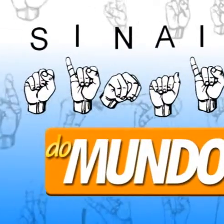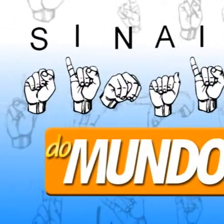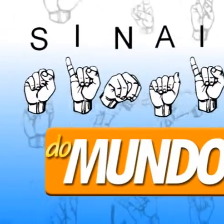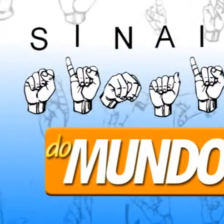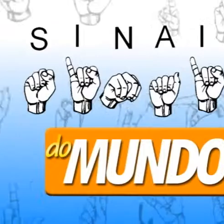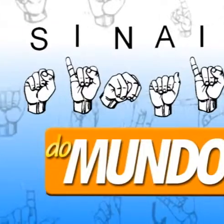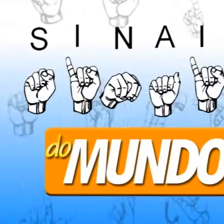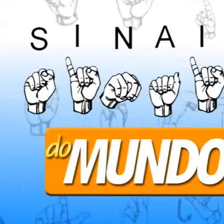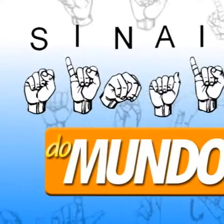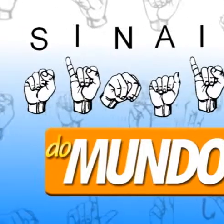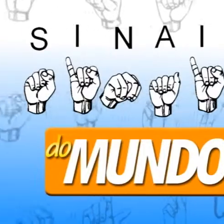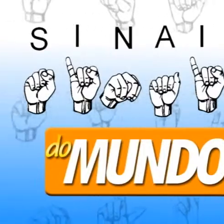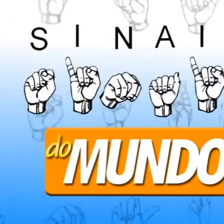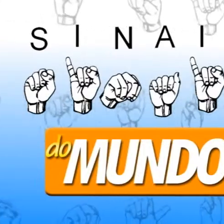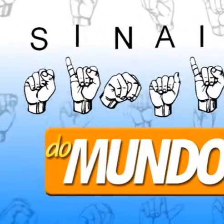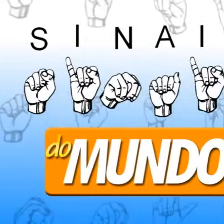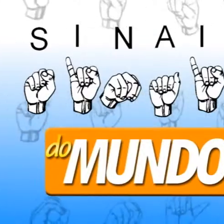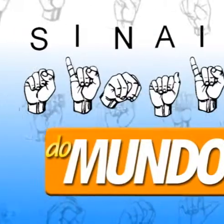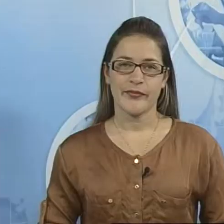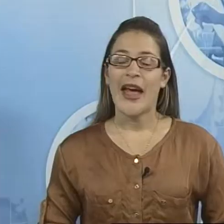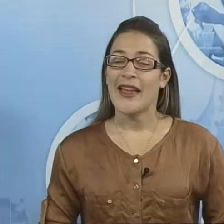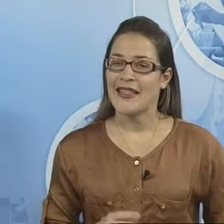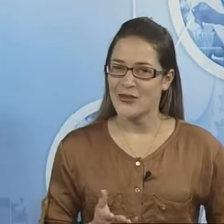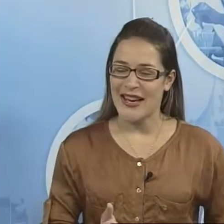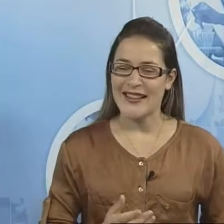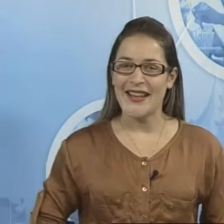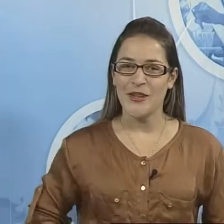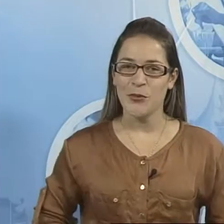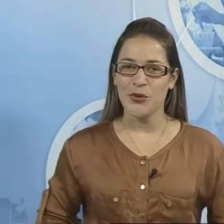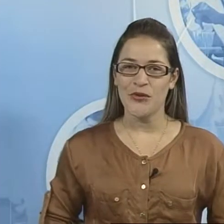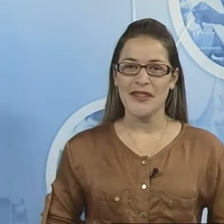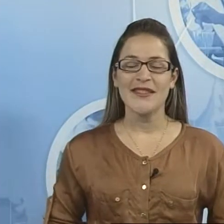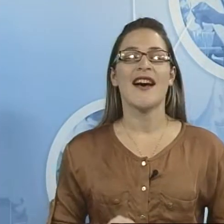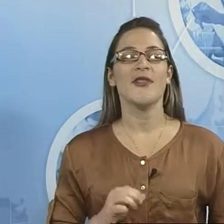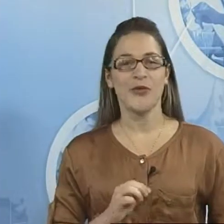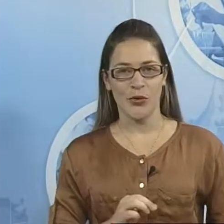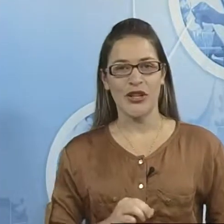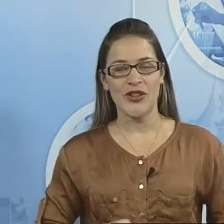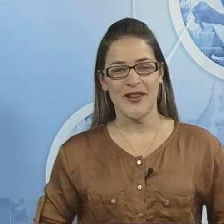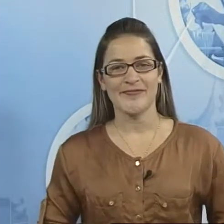Não saia daí, o Mundo Universitário volta já!